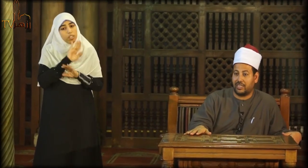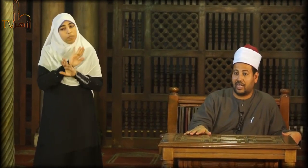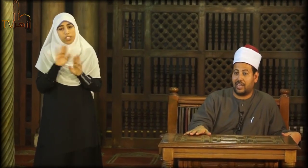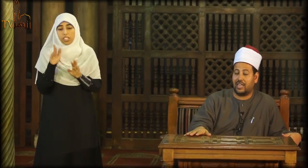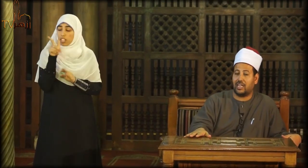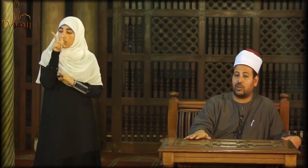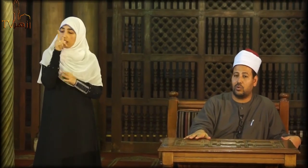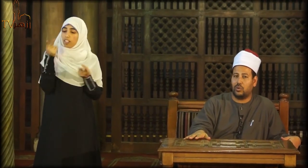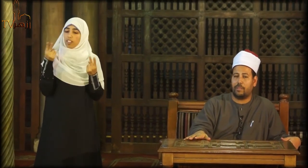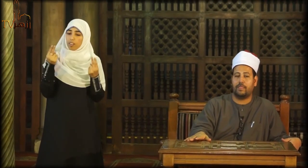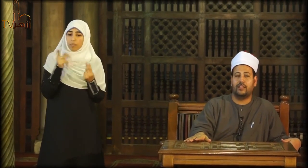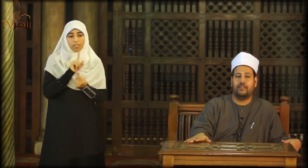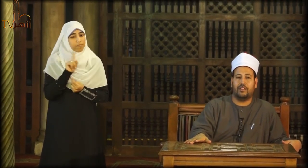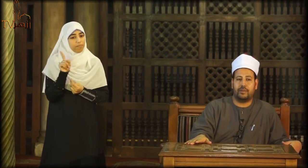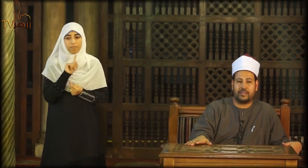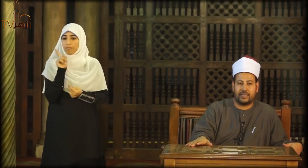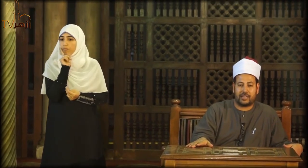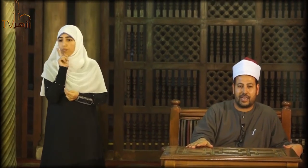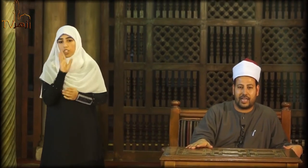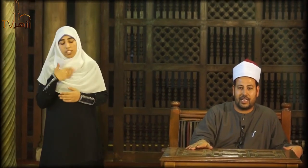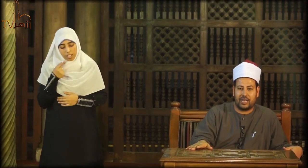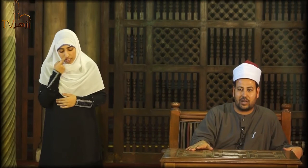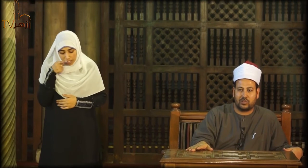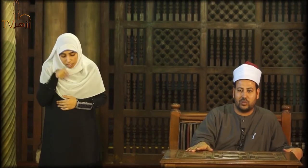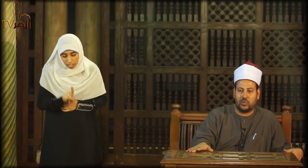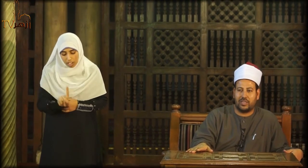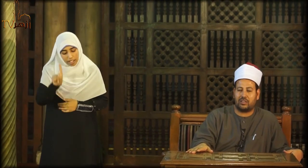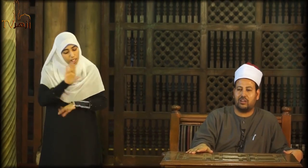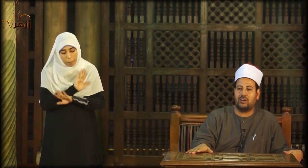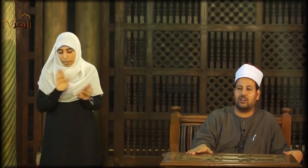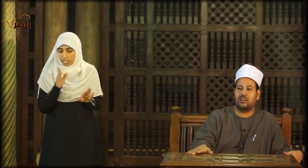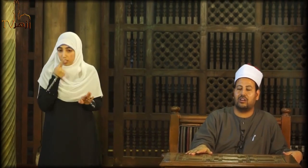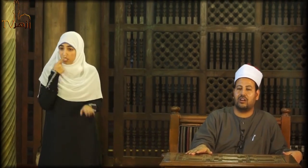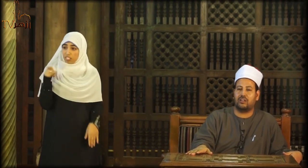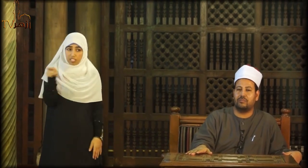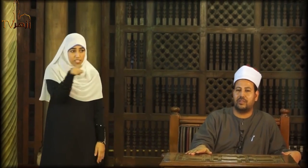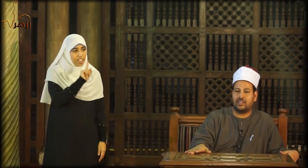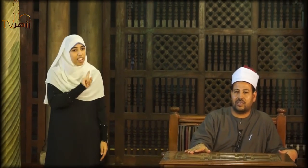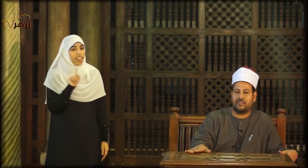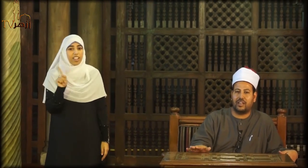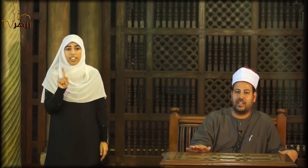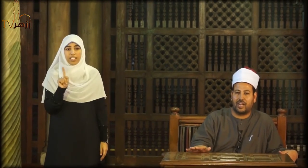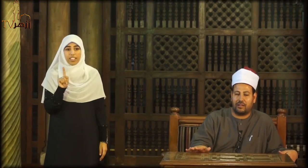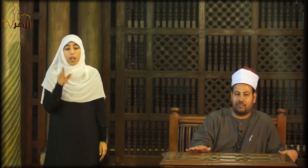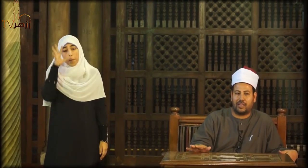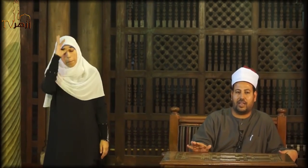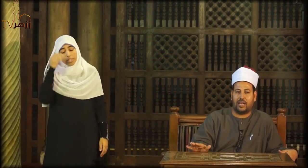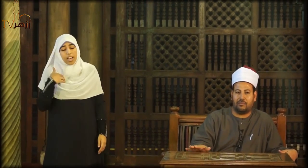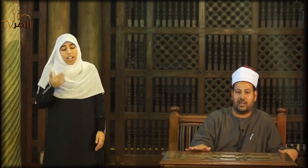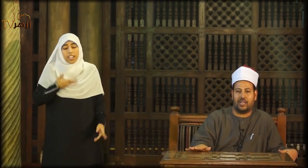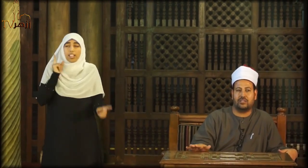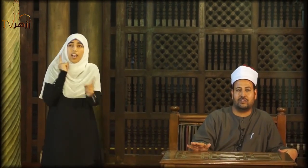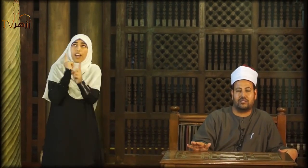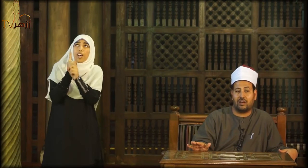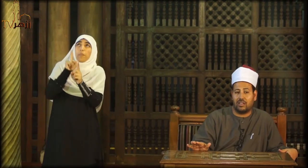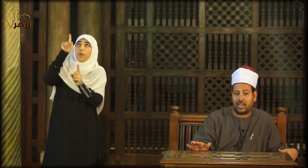تبارك وتعالى يقول: فمن كان يرجو لقاء ربه فليعمل